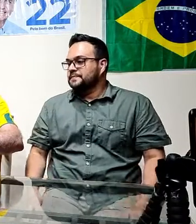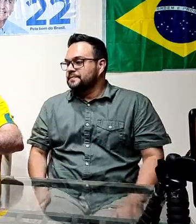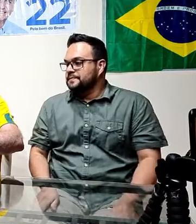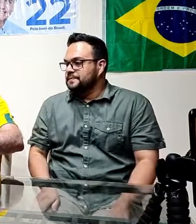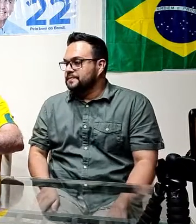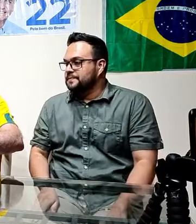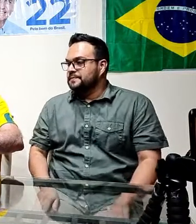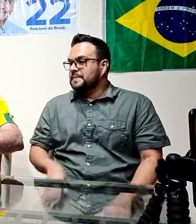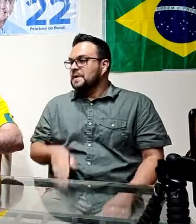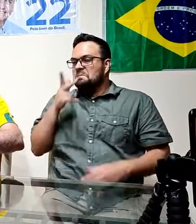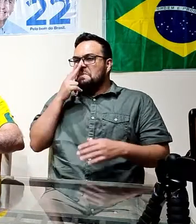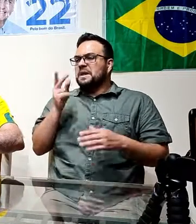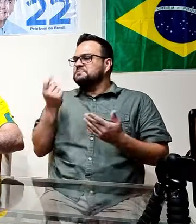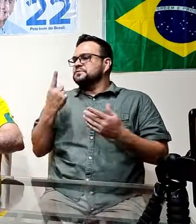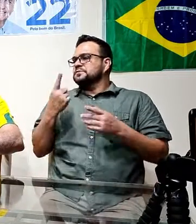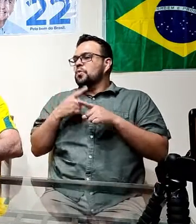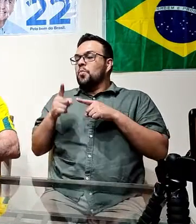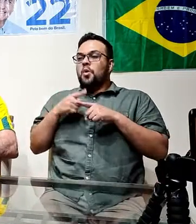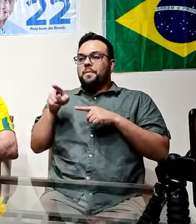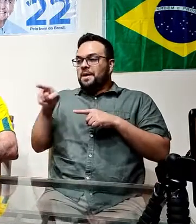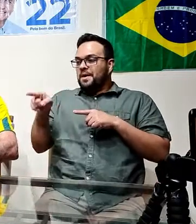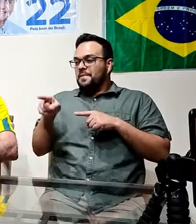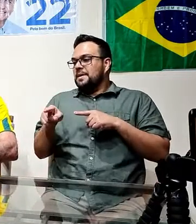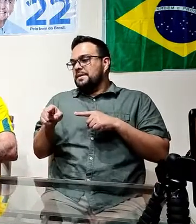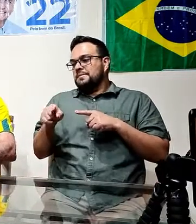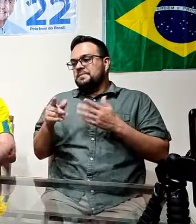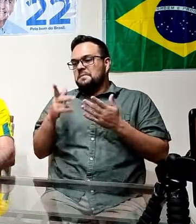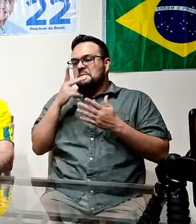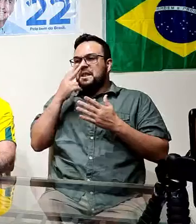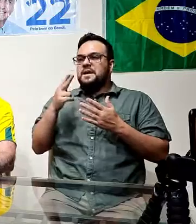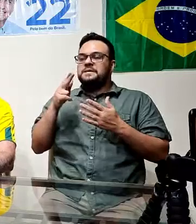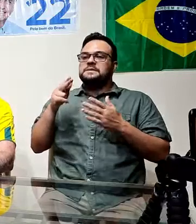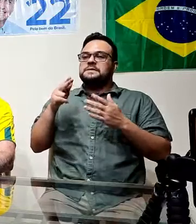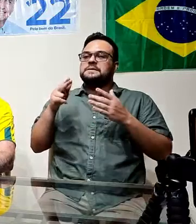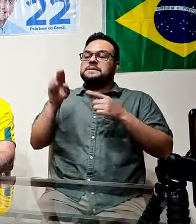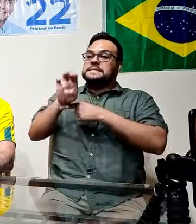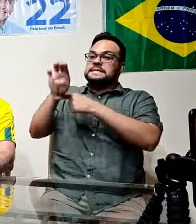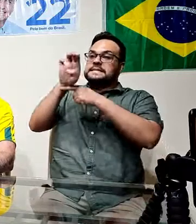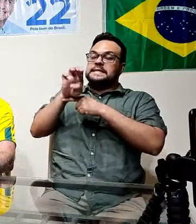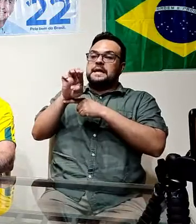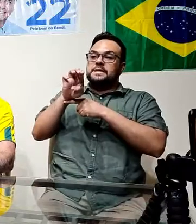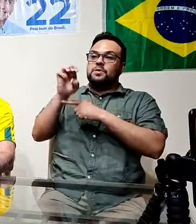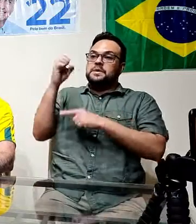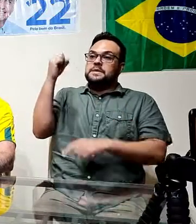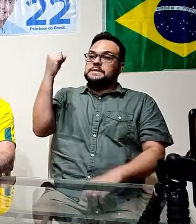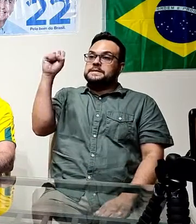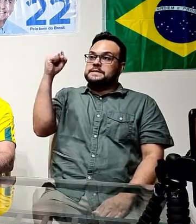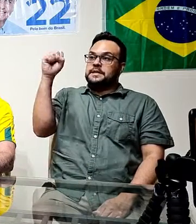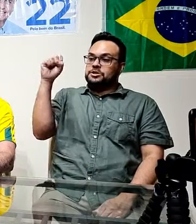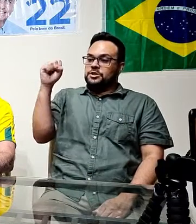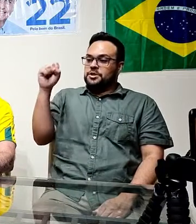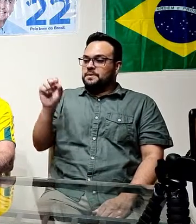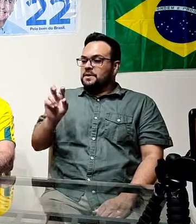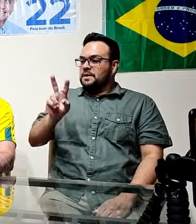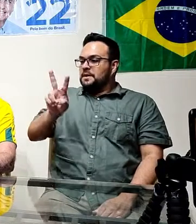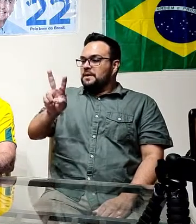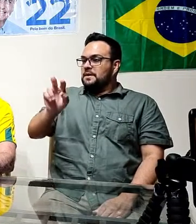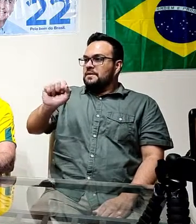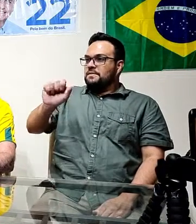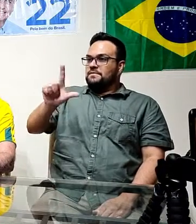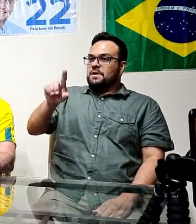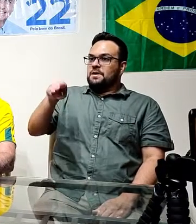Aqui deu problema, parece que deu problema aqui no estado de Sergipe, não sei se deu problema com o Valmir de Francisquinho, mas vou